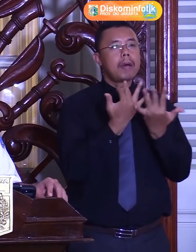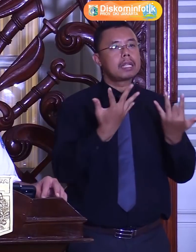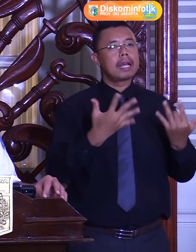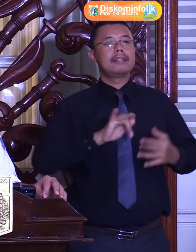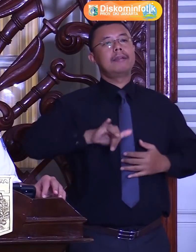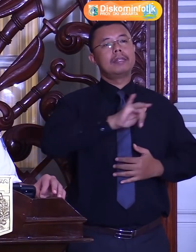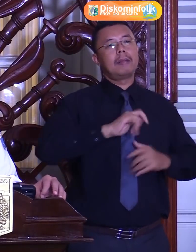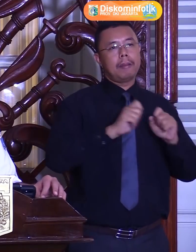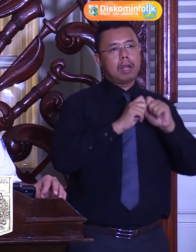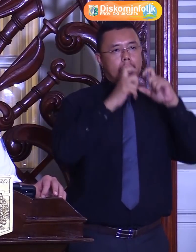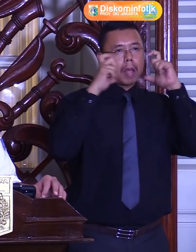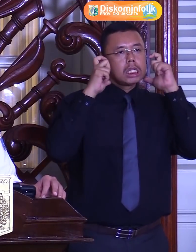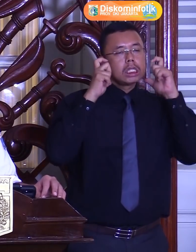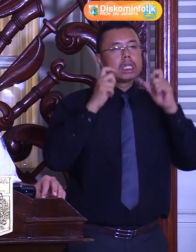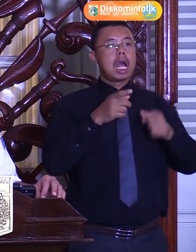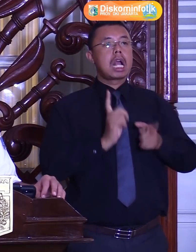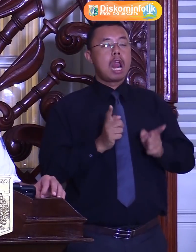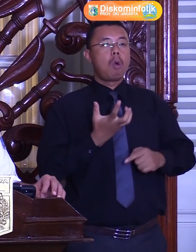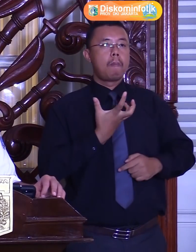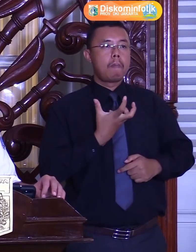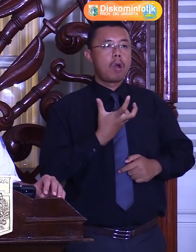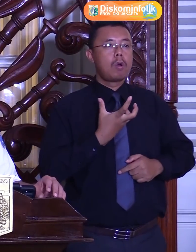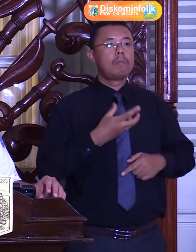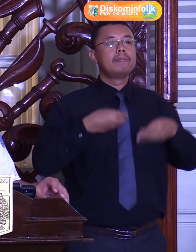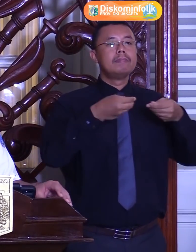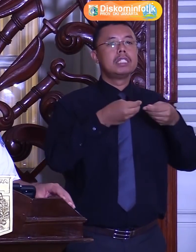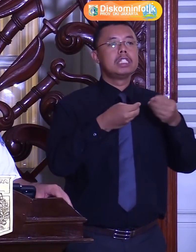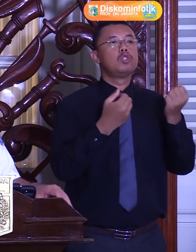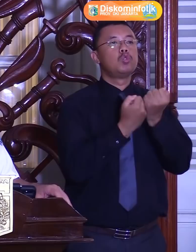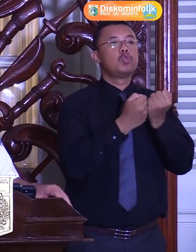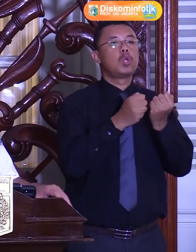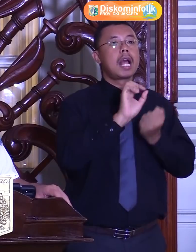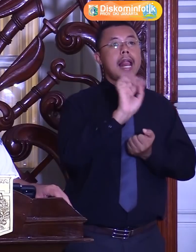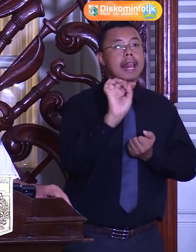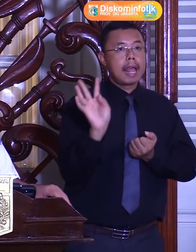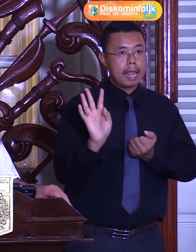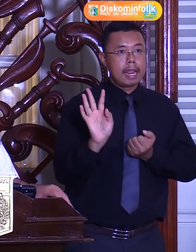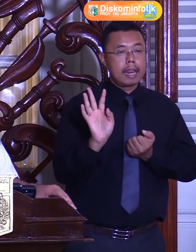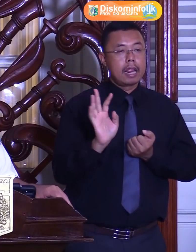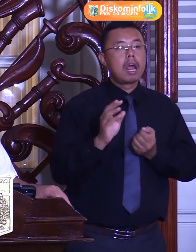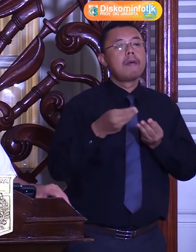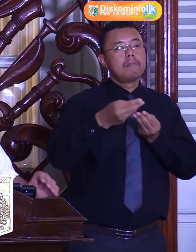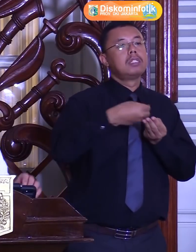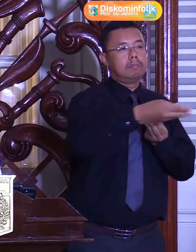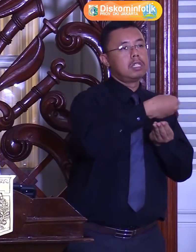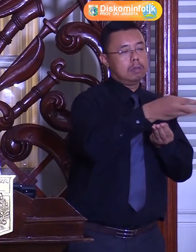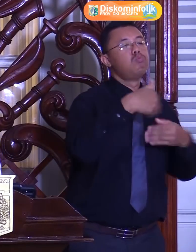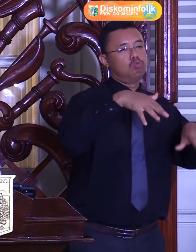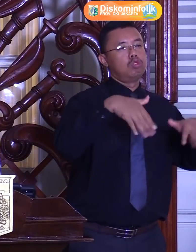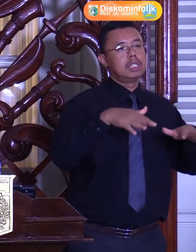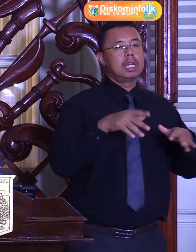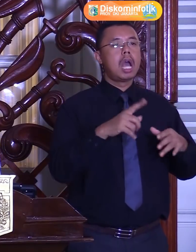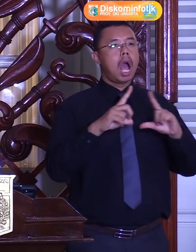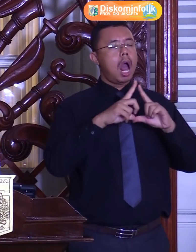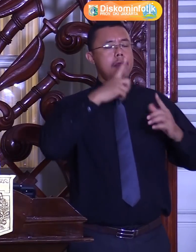menggunakan masker, dan bila mau memberikan dukungan pada yang lain maka bagikan masker. Itu satu